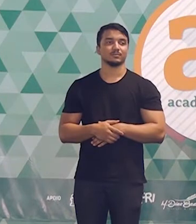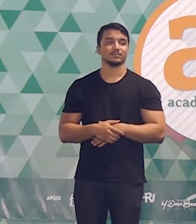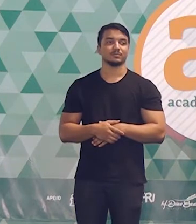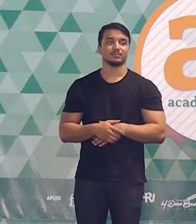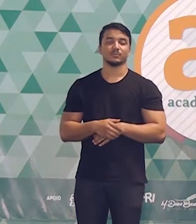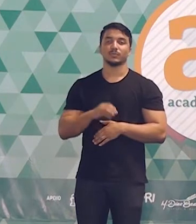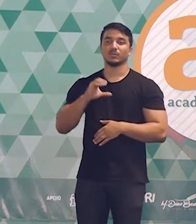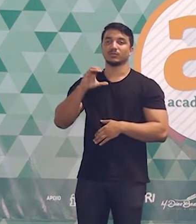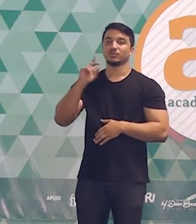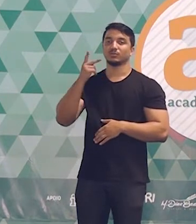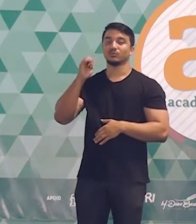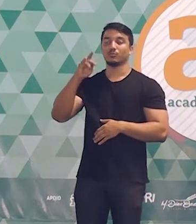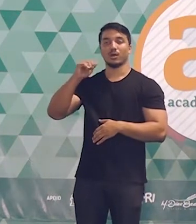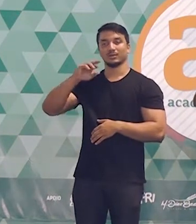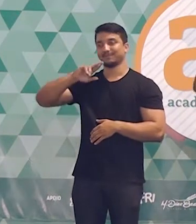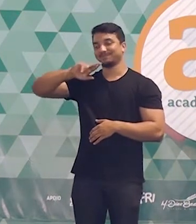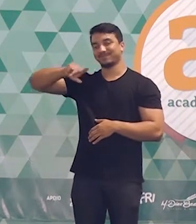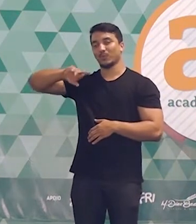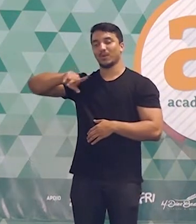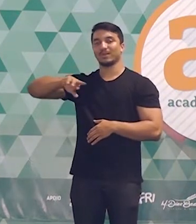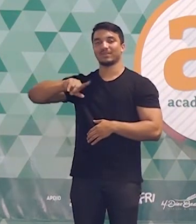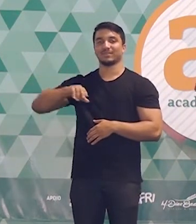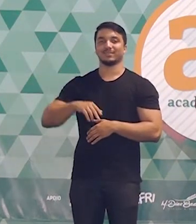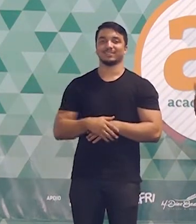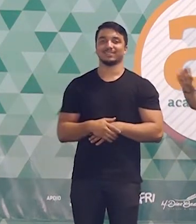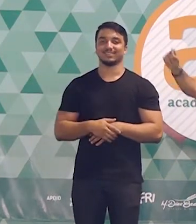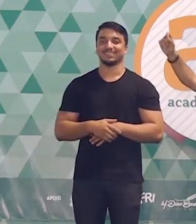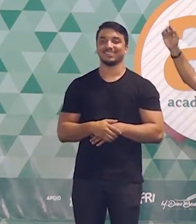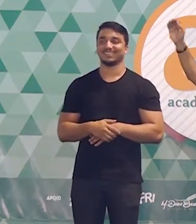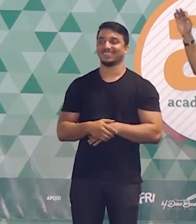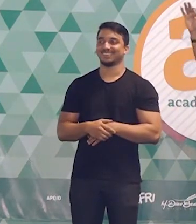Chico Buarque é o caçamba. Chico